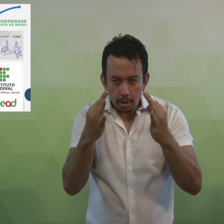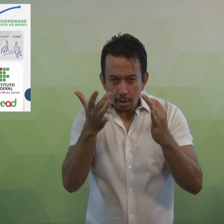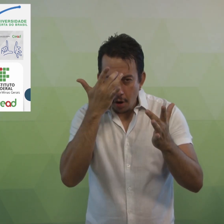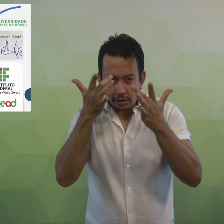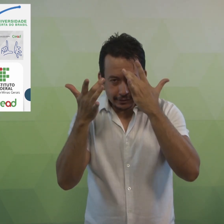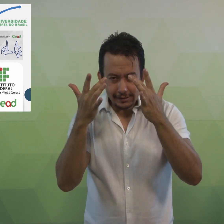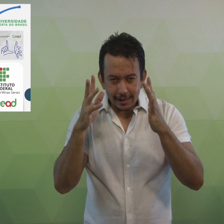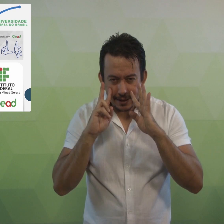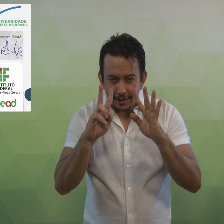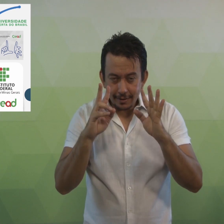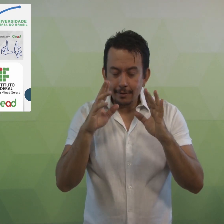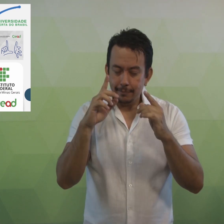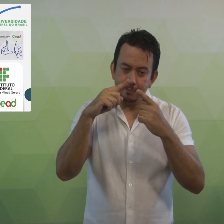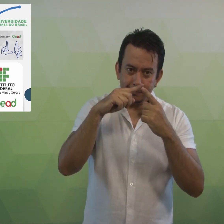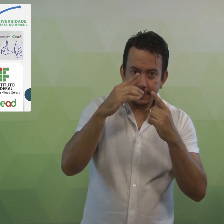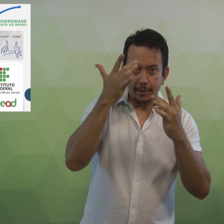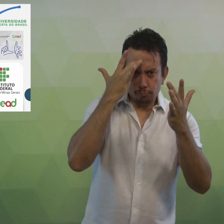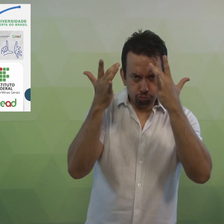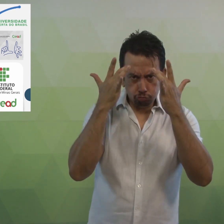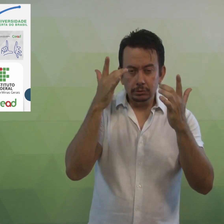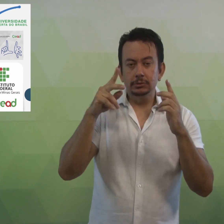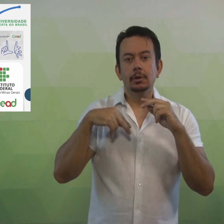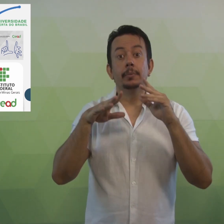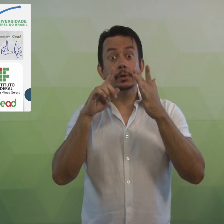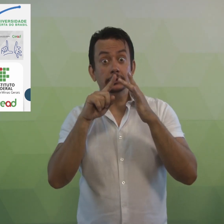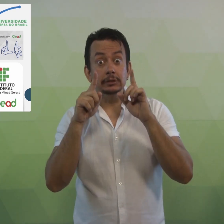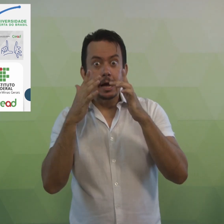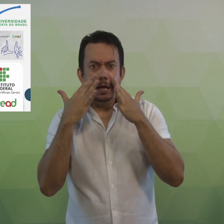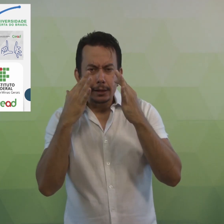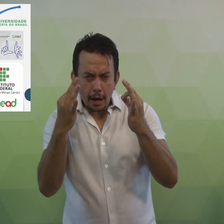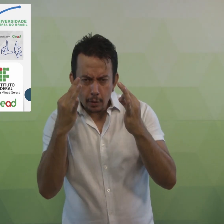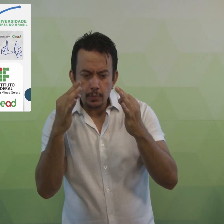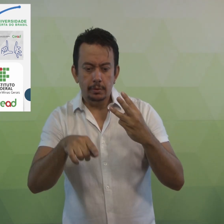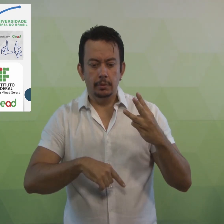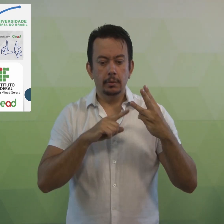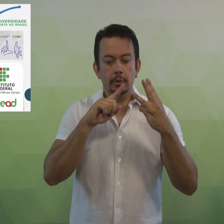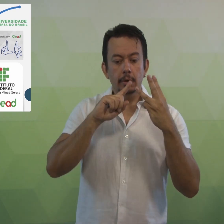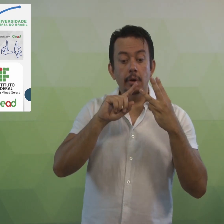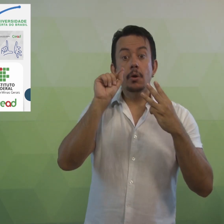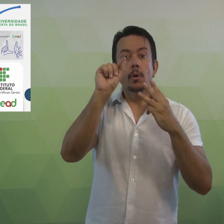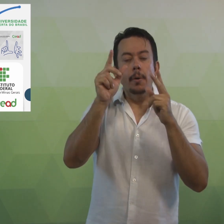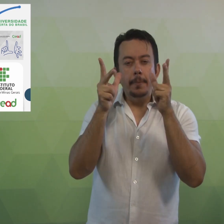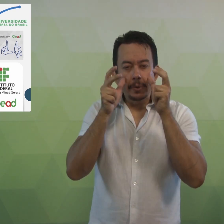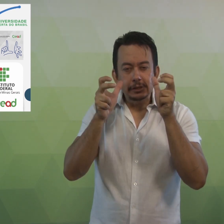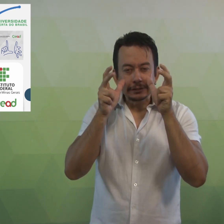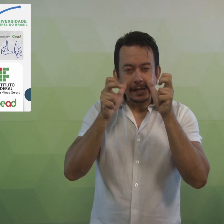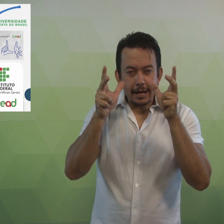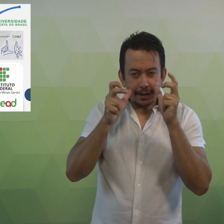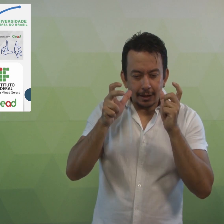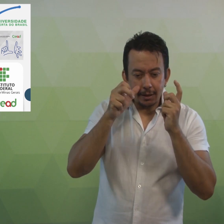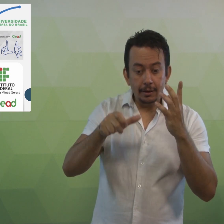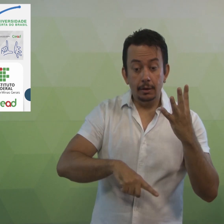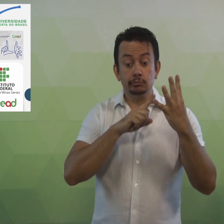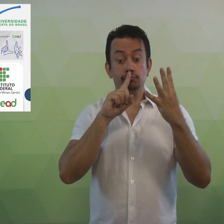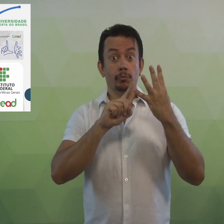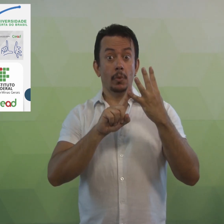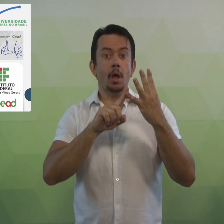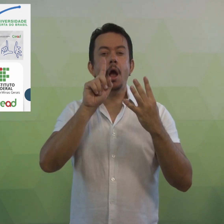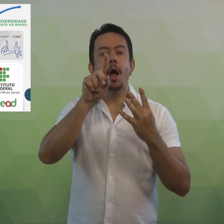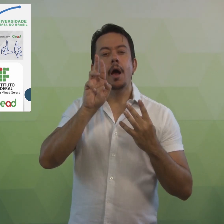Então, esses fatores, memória, atenção, percepção